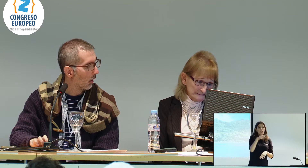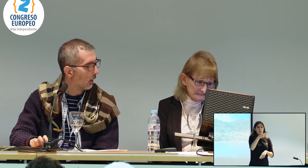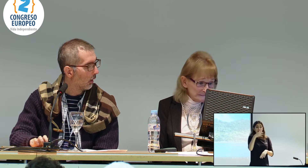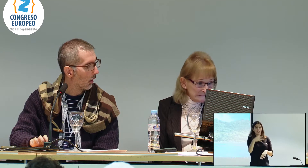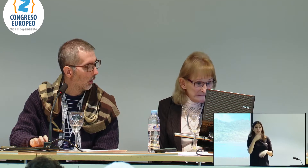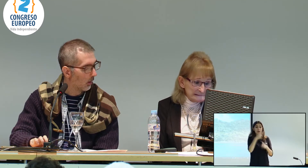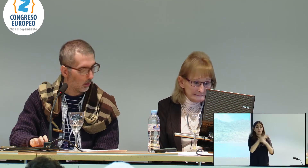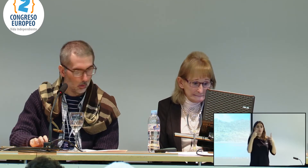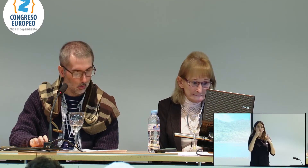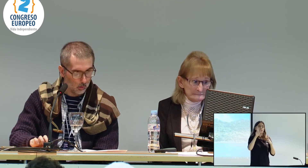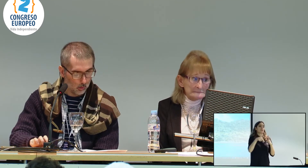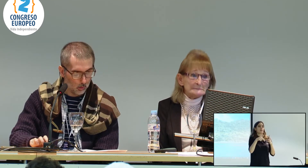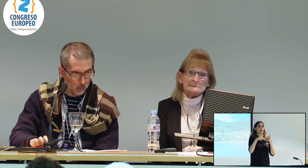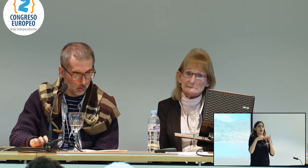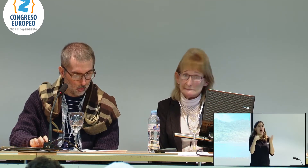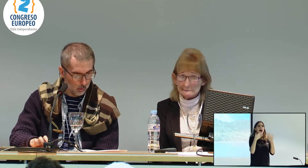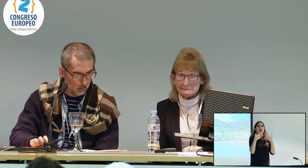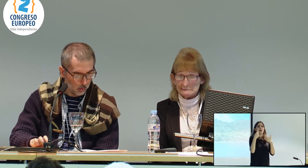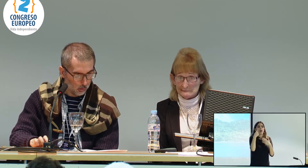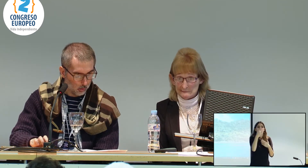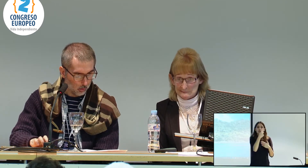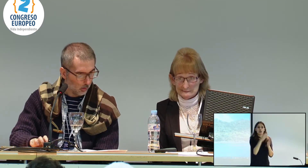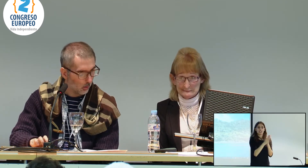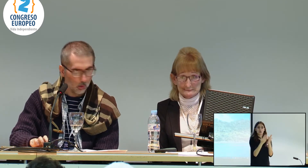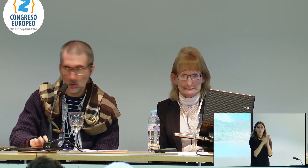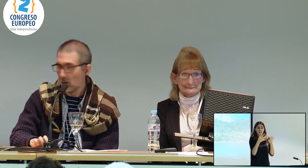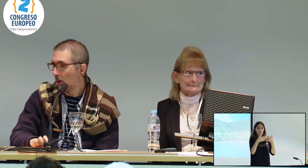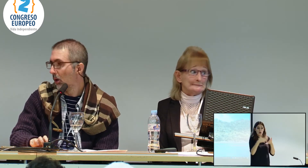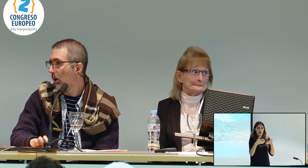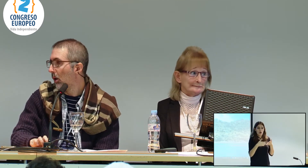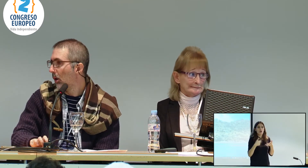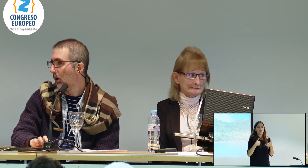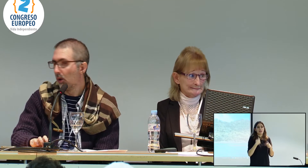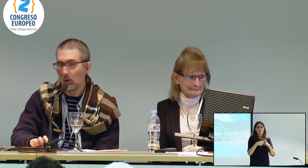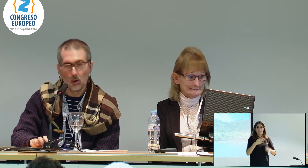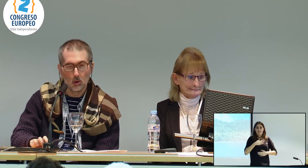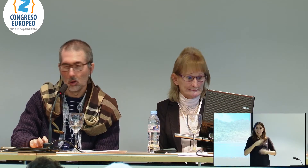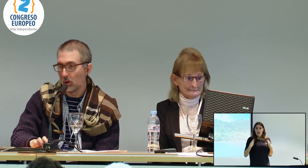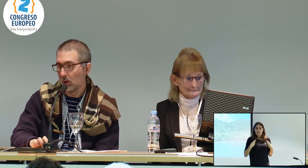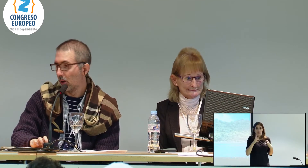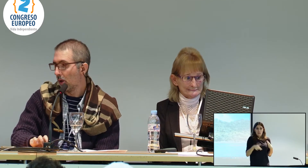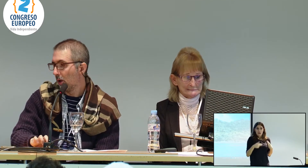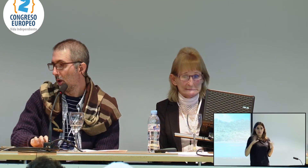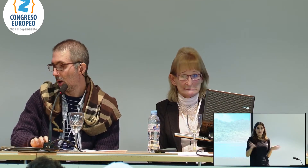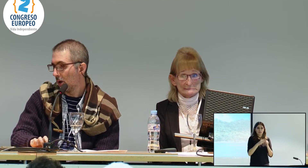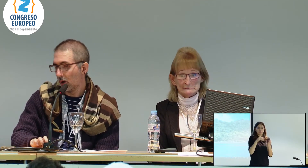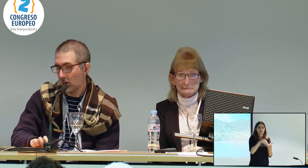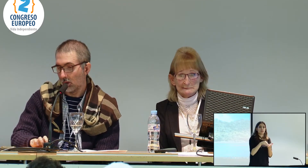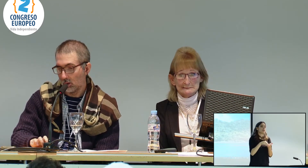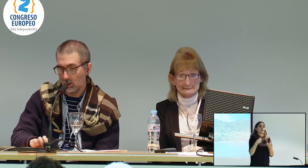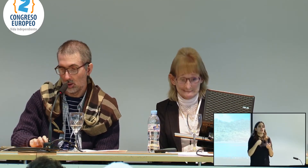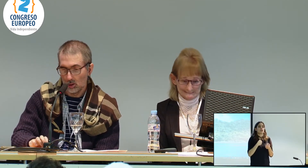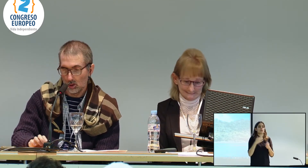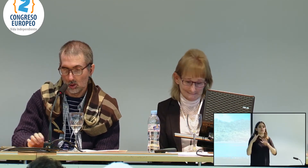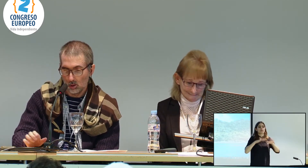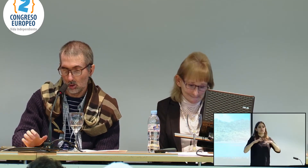se publicó Háblame a los ojos, libro que retrata los hechos más importantes de mi vida. Me dedico al activismo y